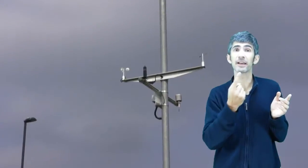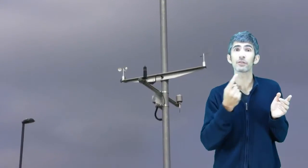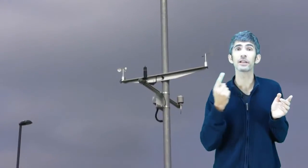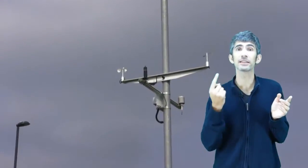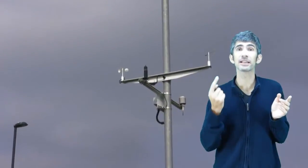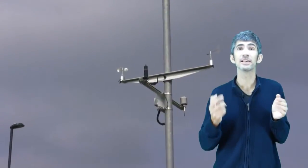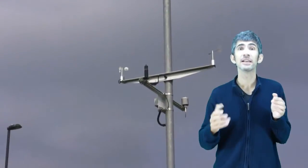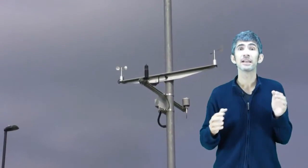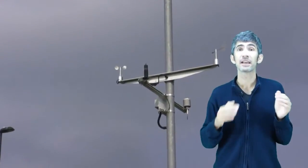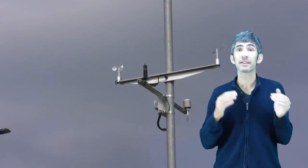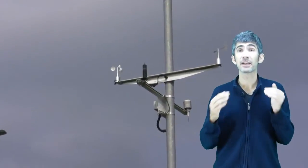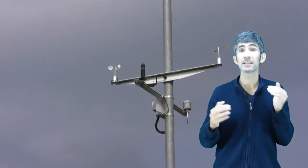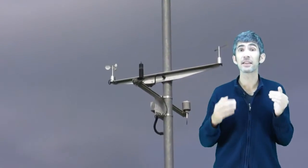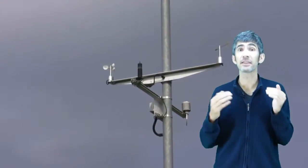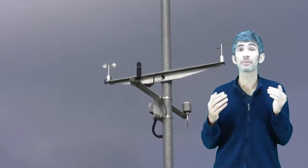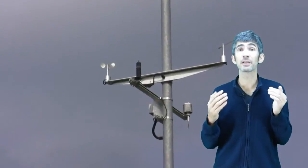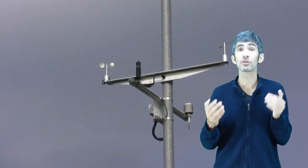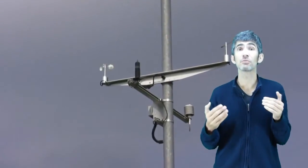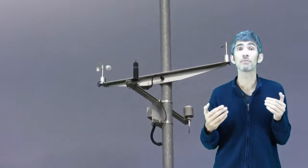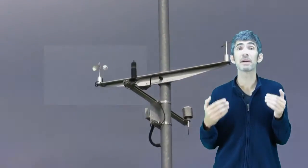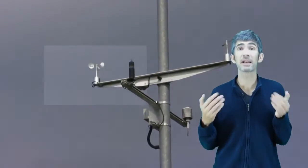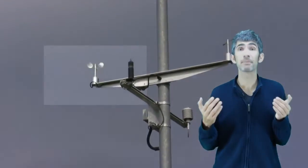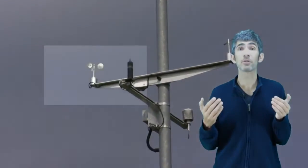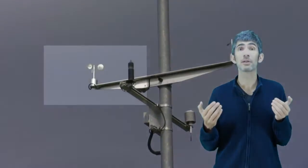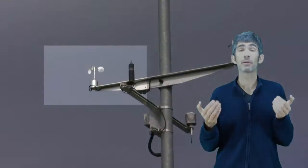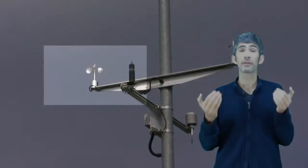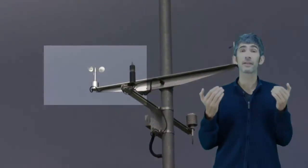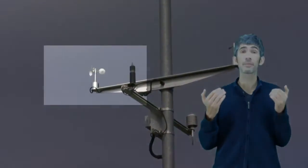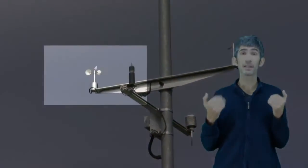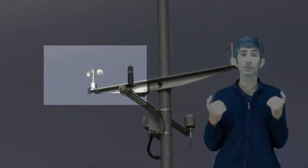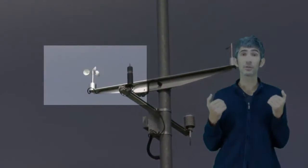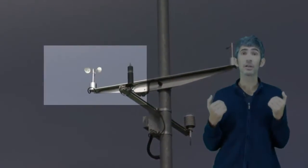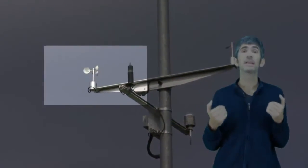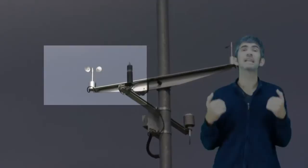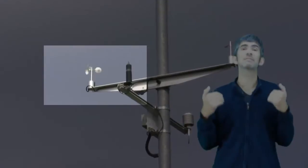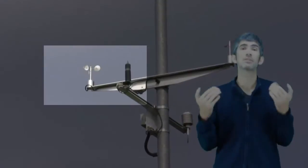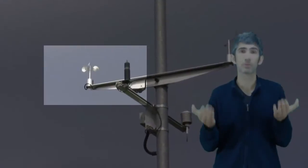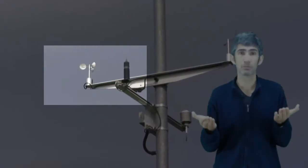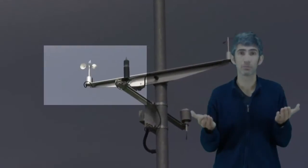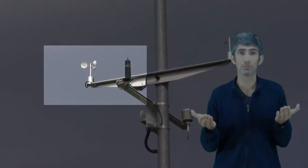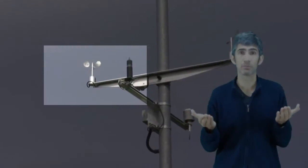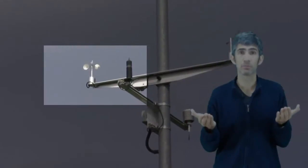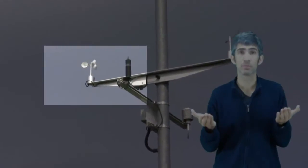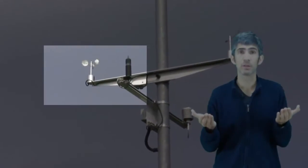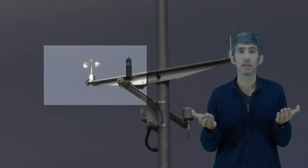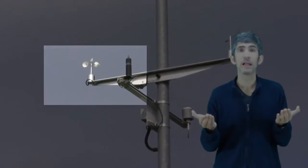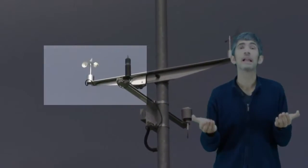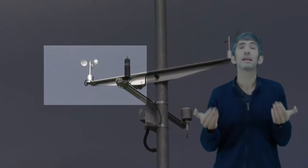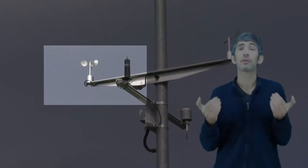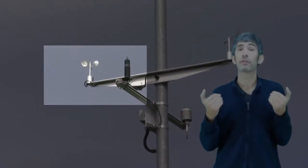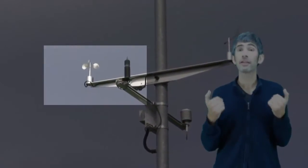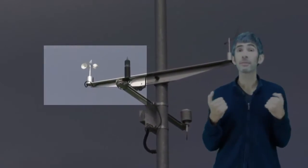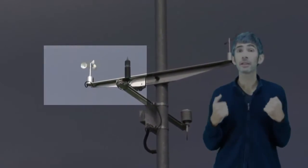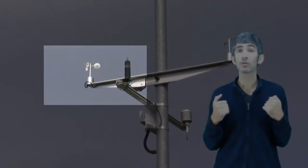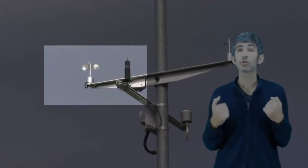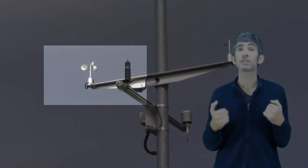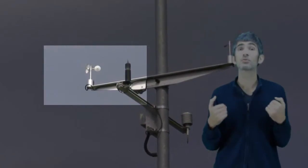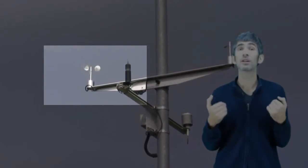cazoletas que hacen resistencia al viento y se mueven más rápido la velocidad del viento es mayor la velocidad del viento se suele